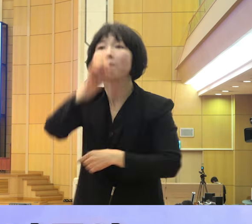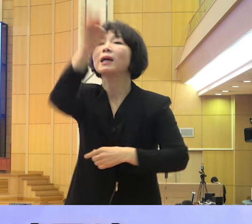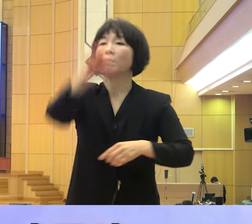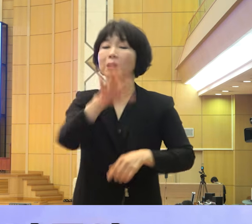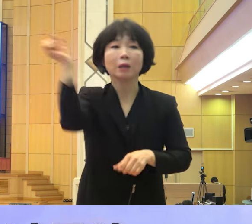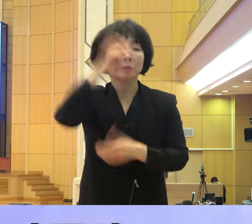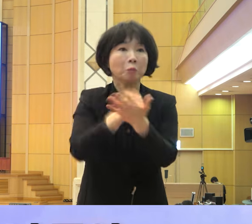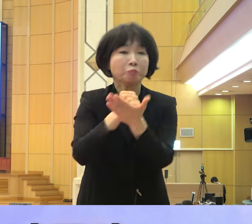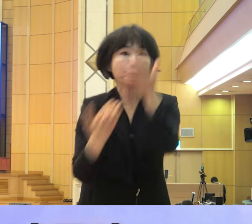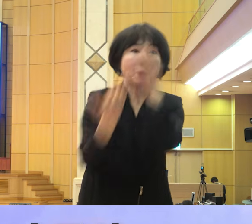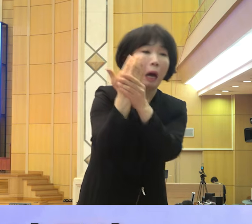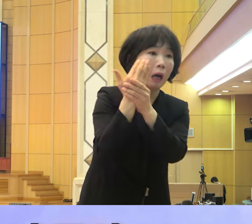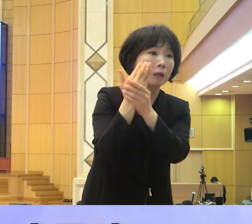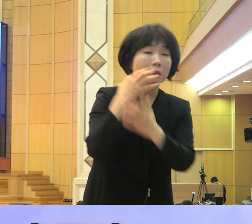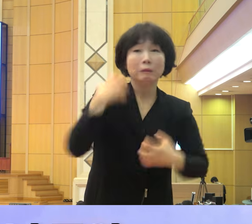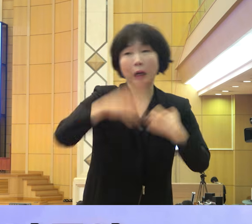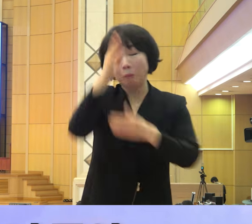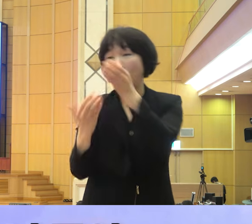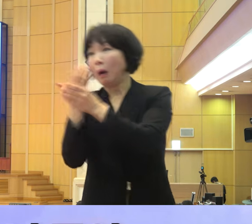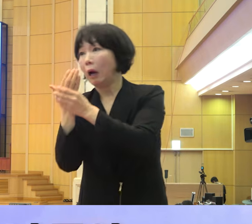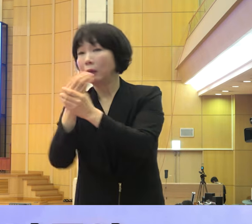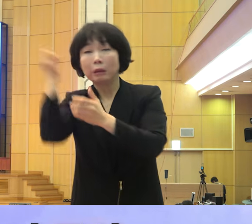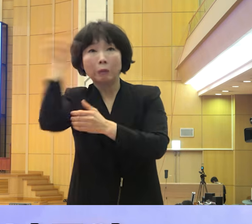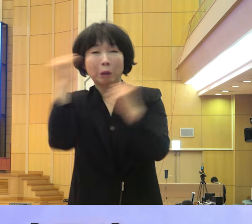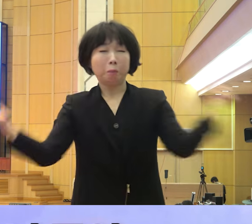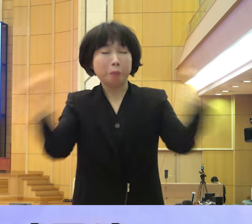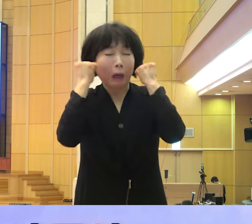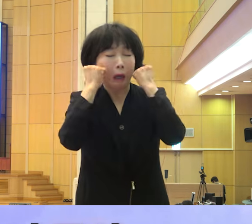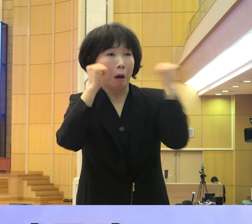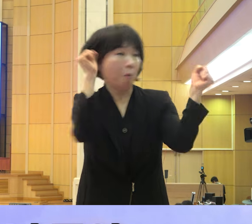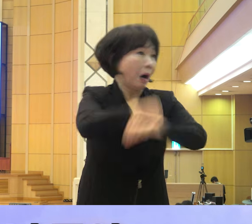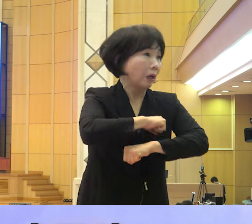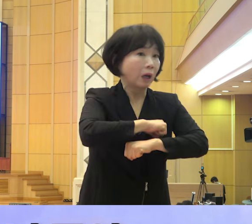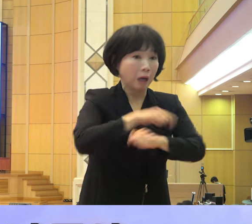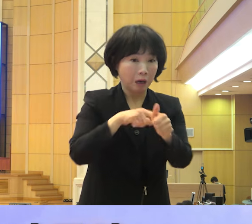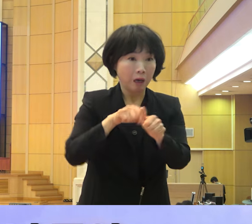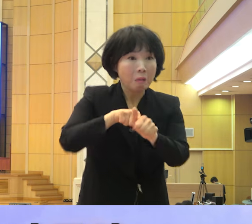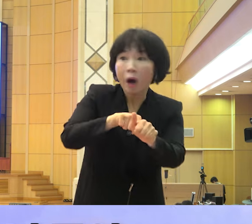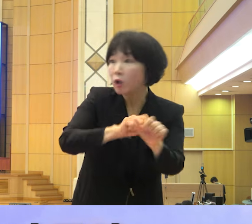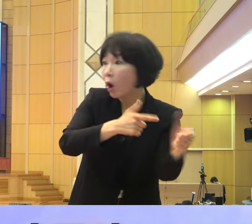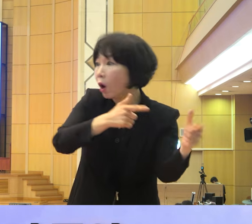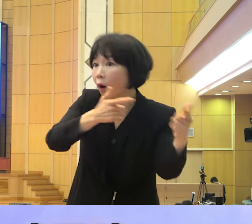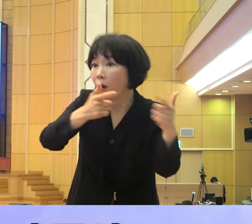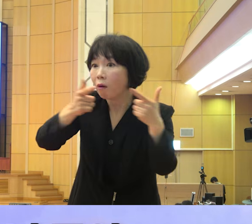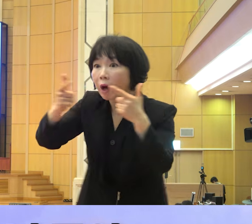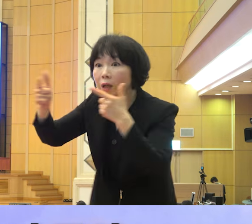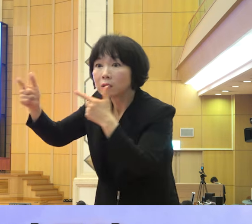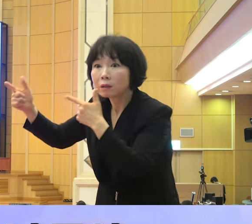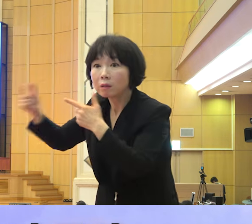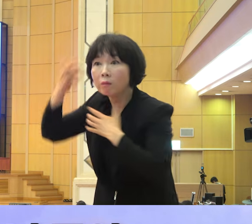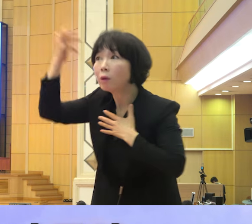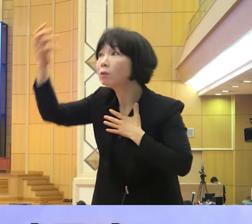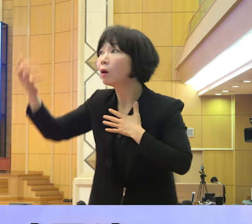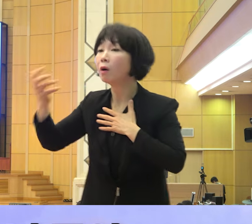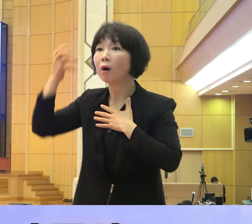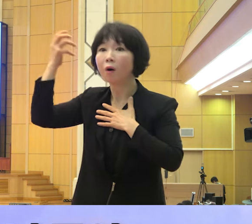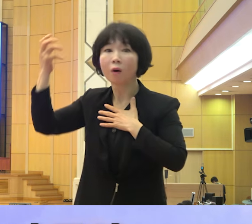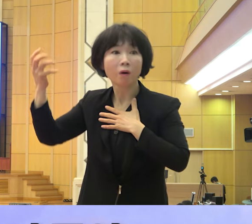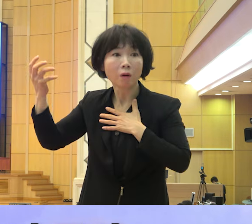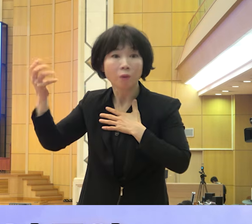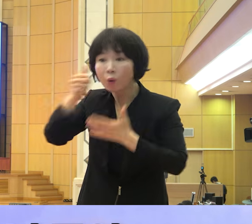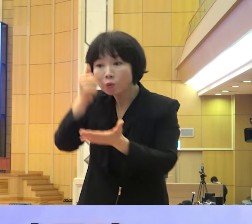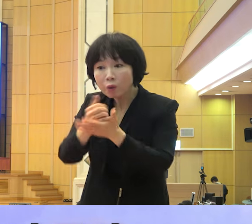사고, 병들고 망하는 일, 재앙, 또 우리 영적으로 죄인